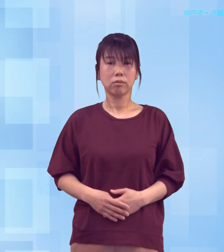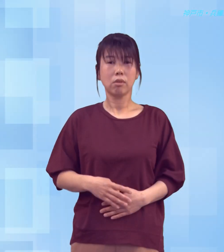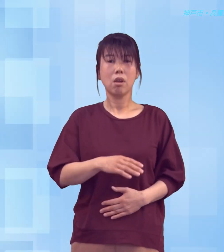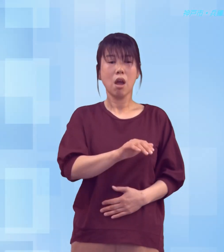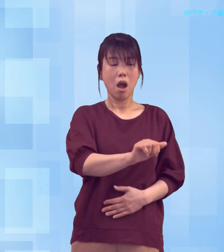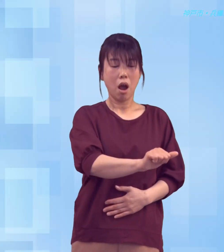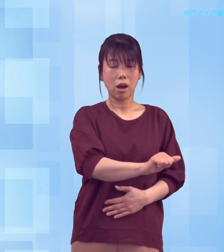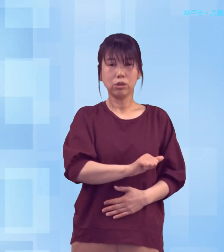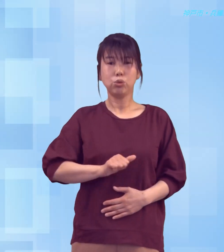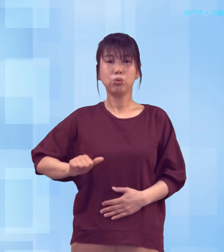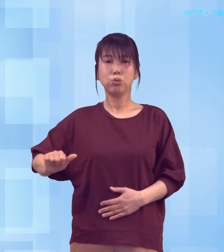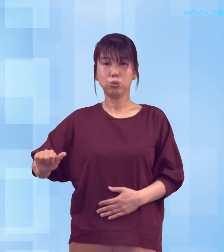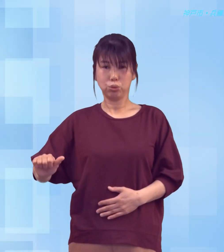アジュール舞子か